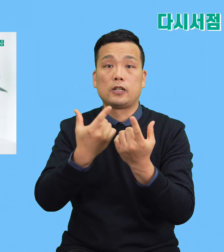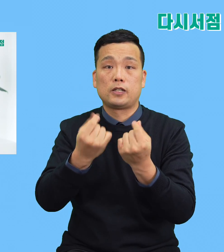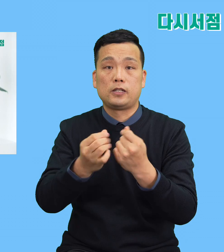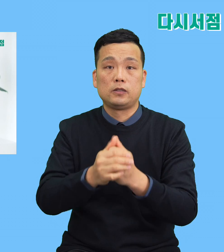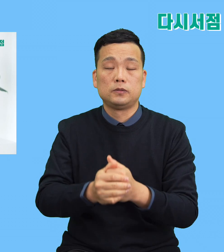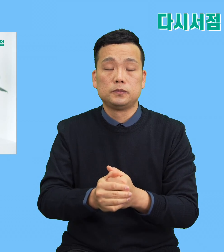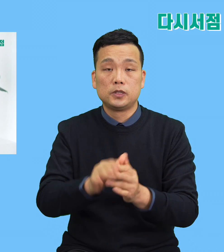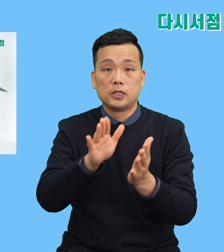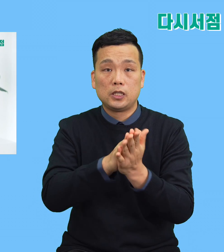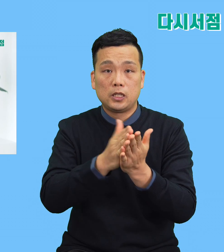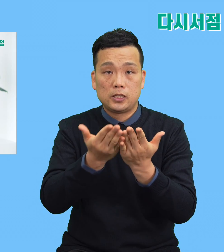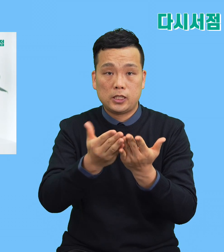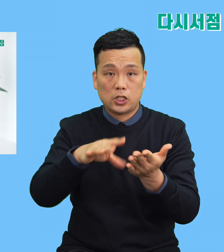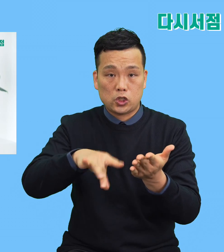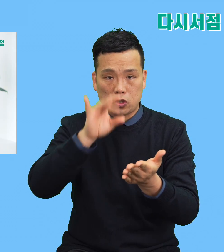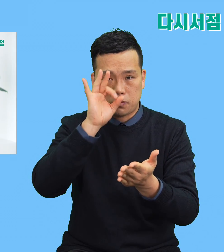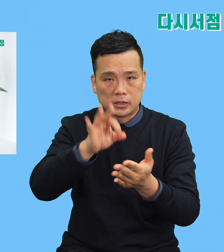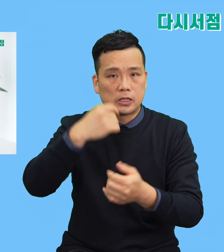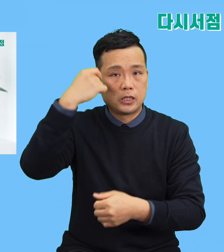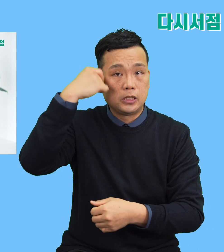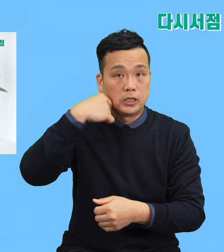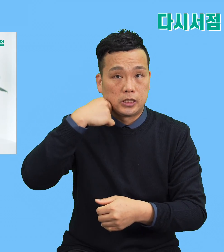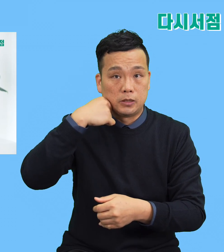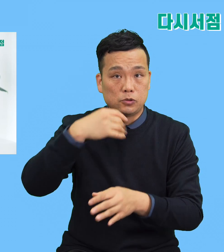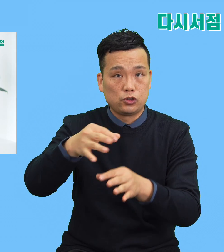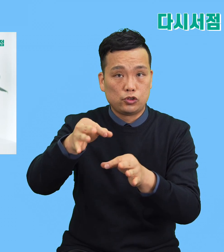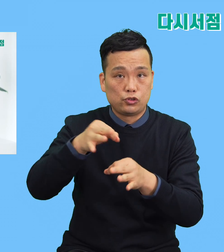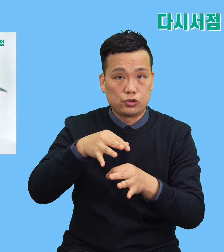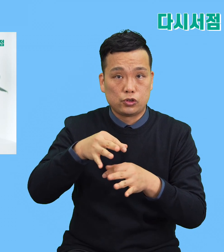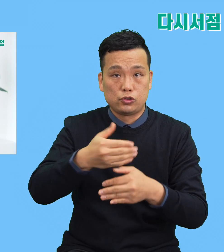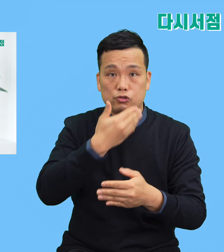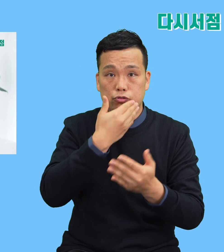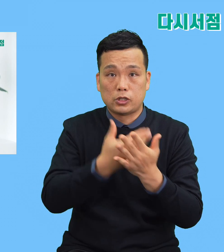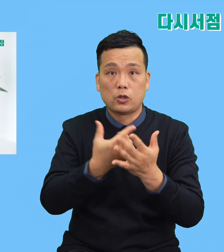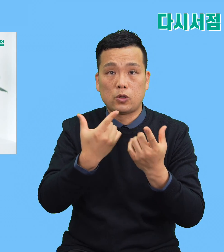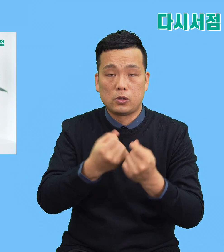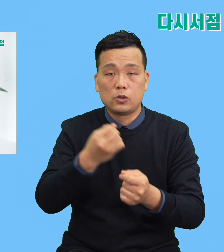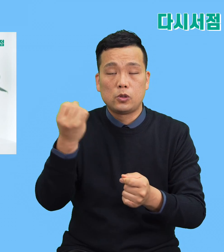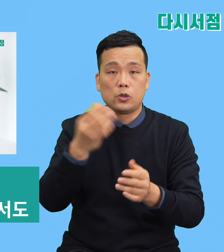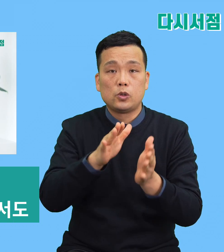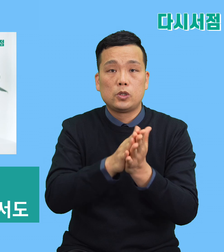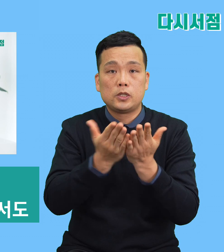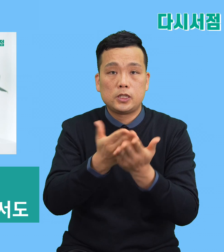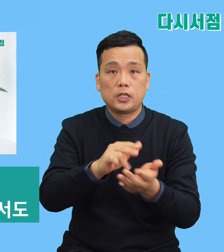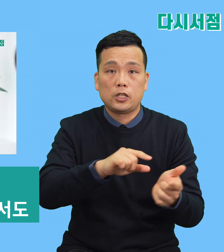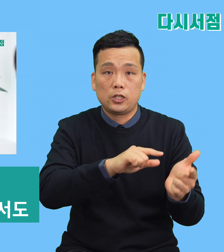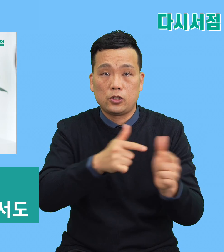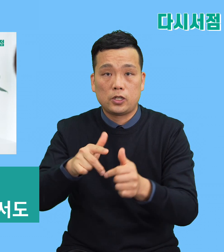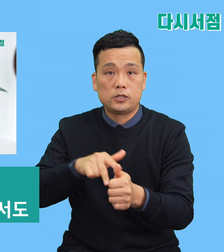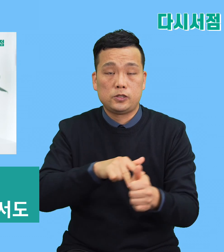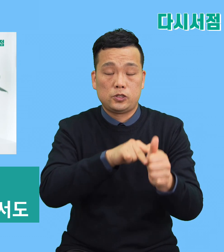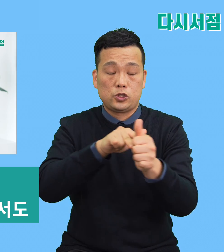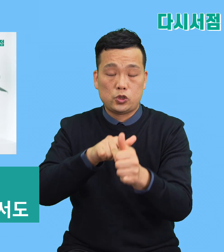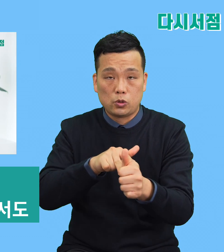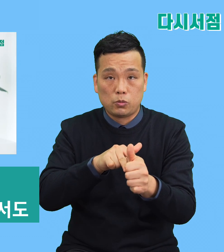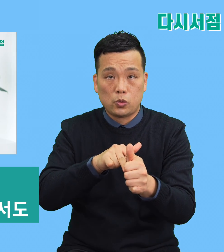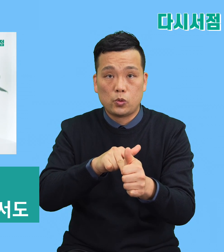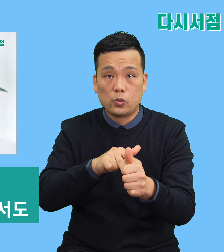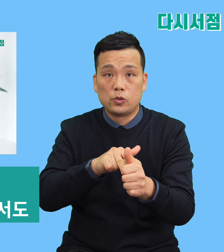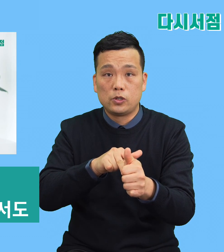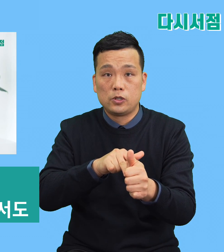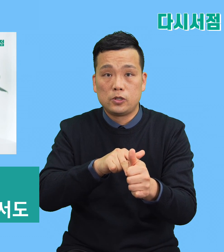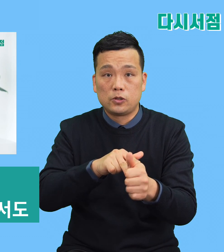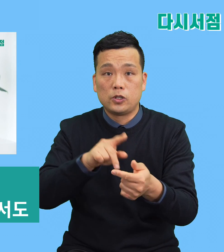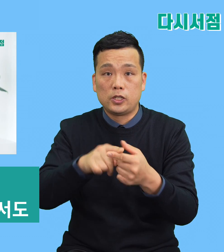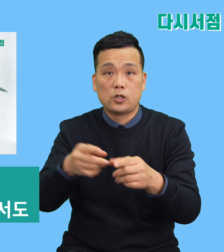그 책의 첫인상이기도 하고 그 책의 정체성을 담고 있기도 하고 그 책의 정보나 뭐 그런 많은 것들을